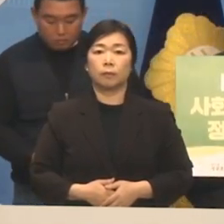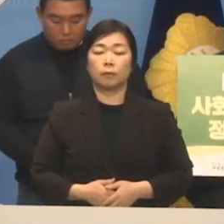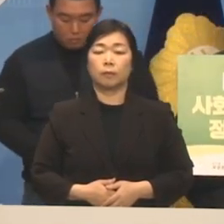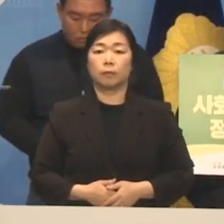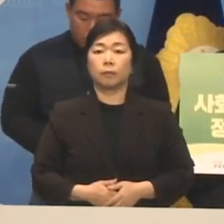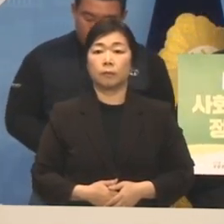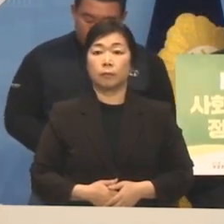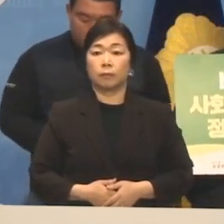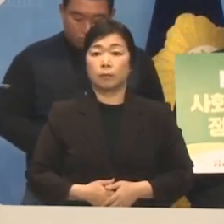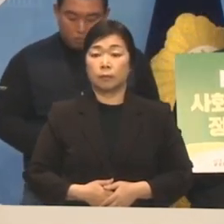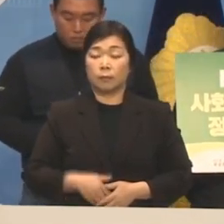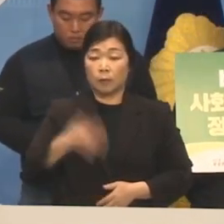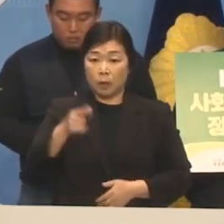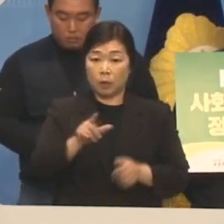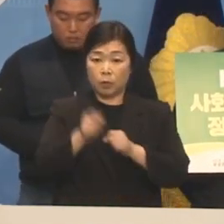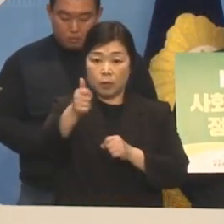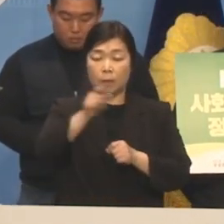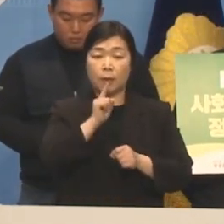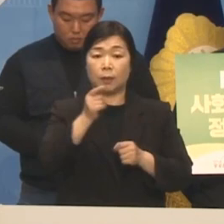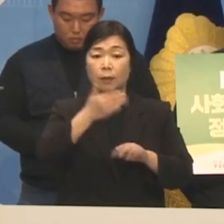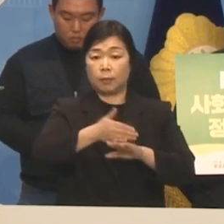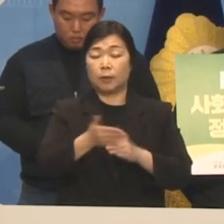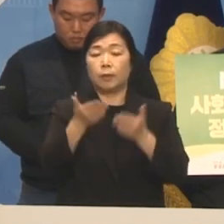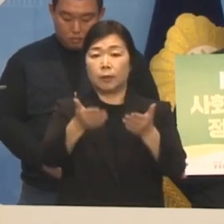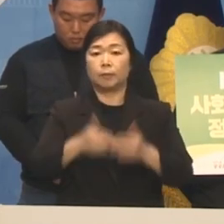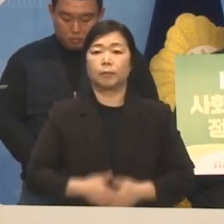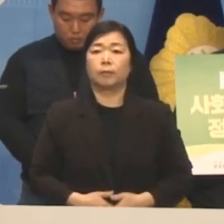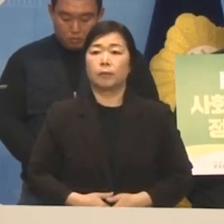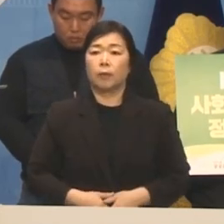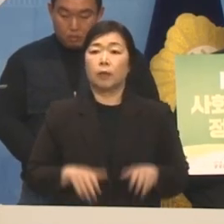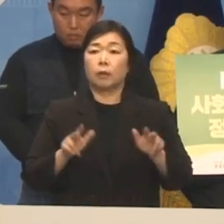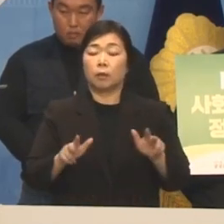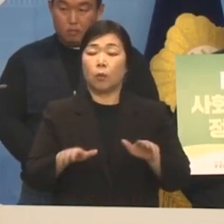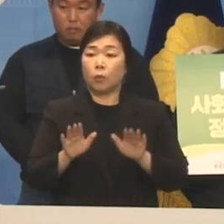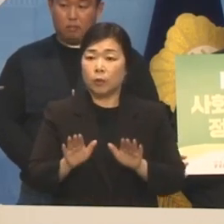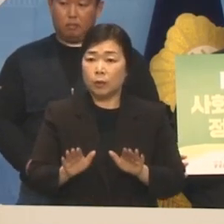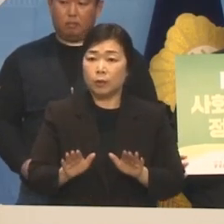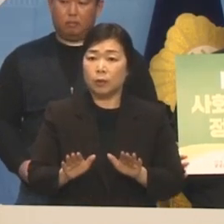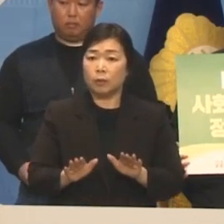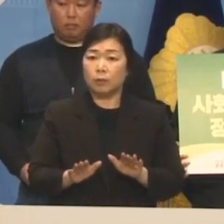네, 최연애 부회장님 발언 감사드립니다. 지금 오늘이 이제